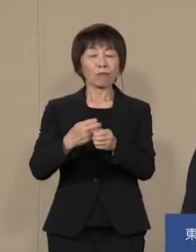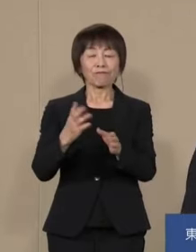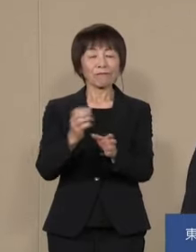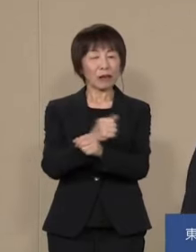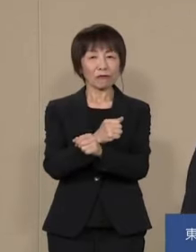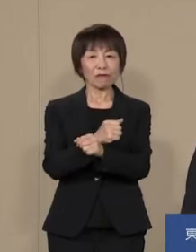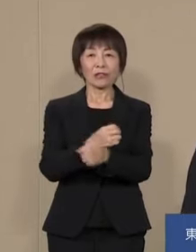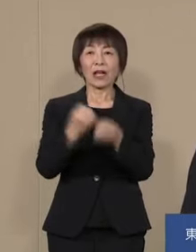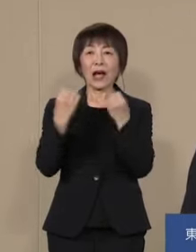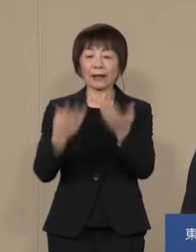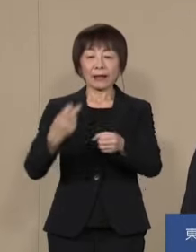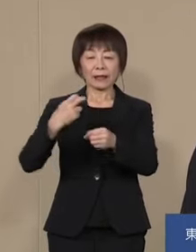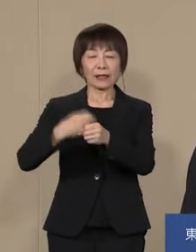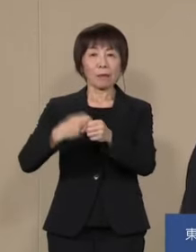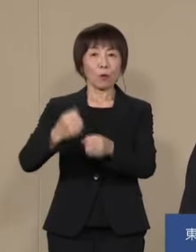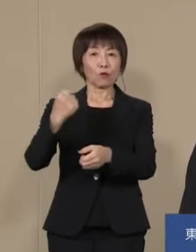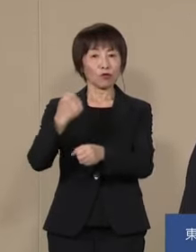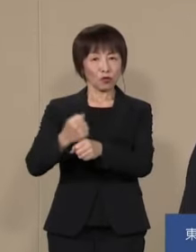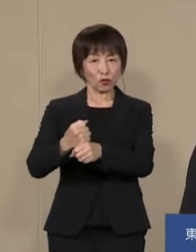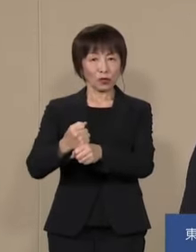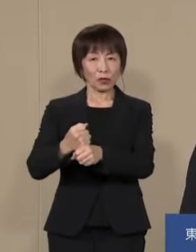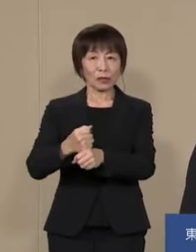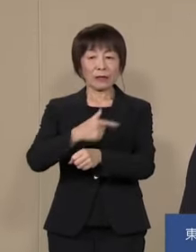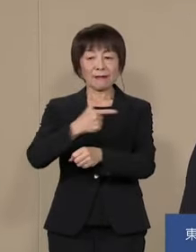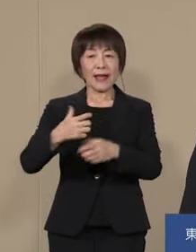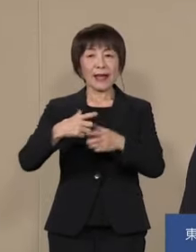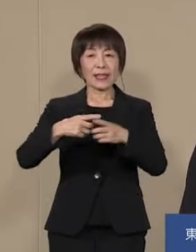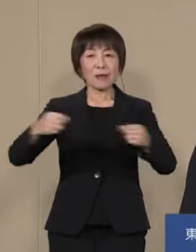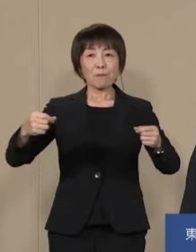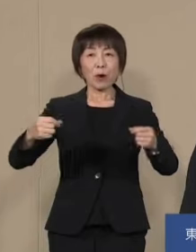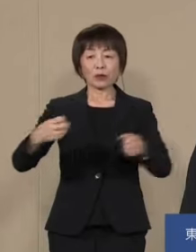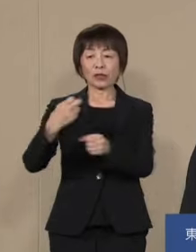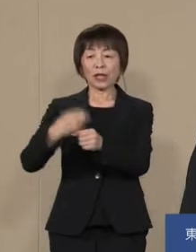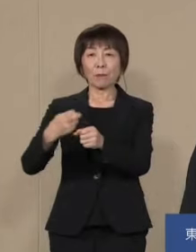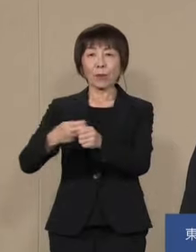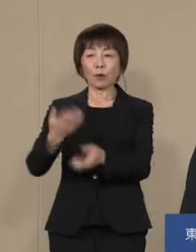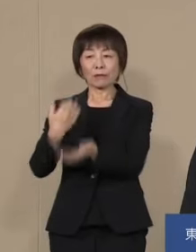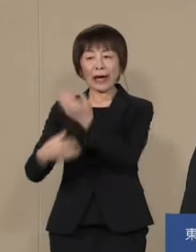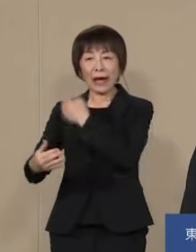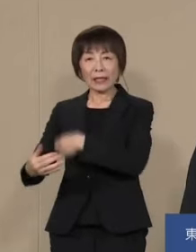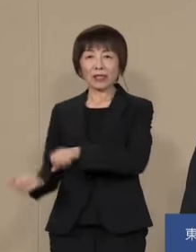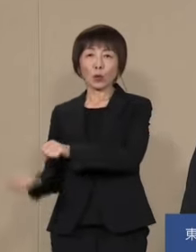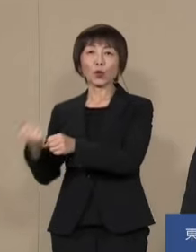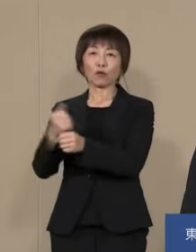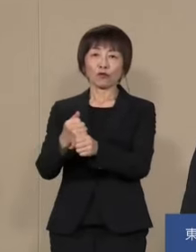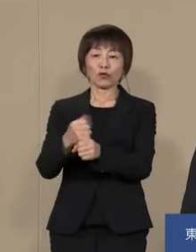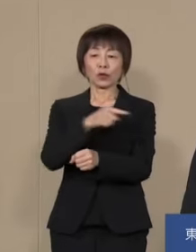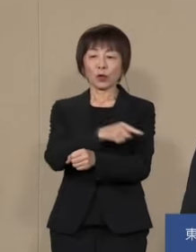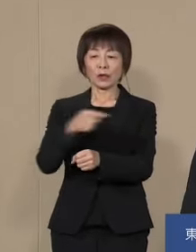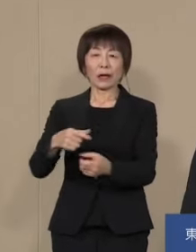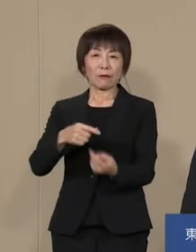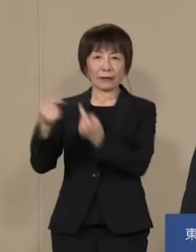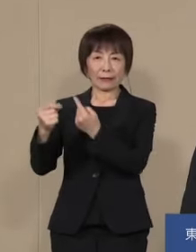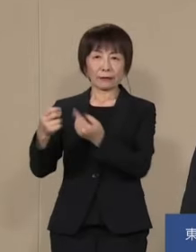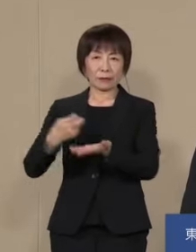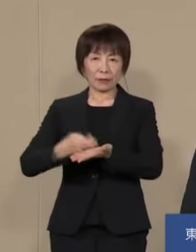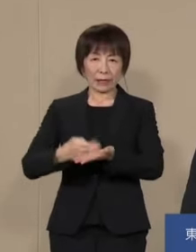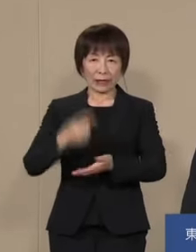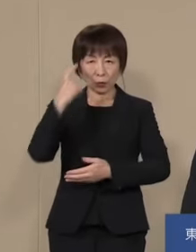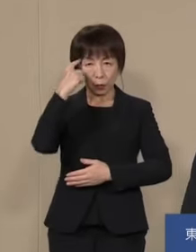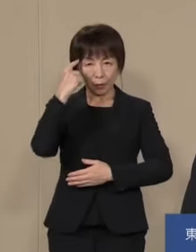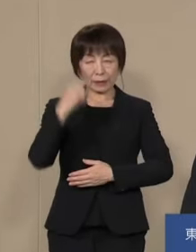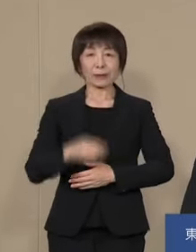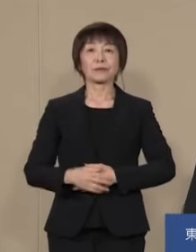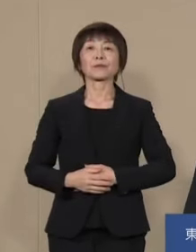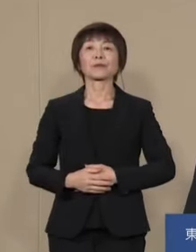として新しい憲法を作るか大日本帝国憲法の時代に戻るか私はこれを選択すべきではないかという風に